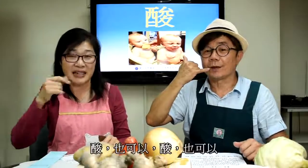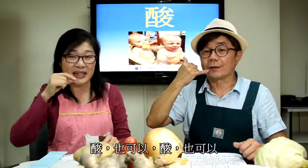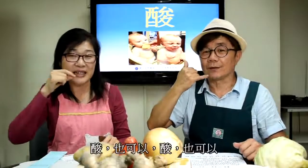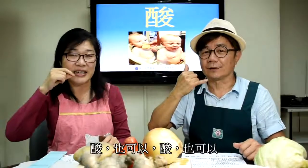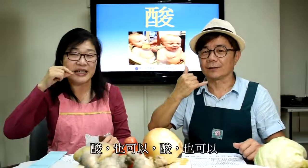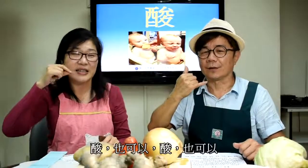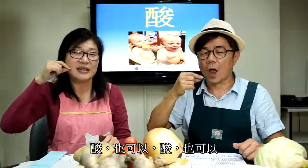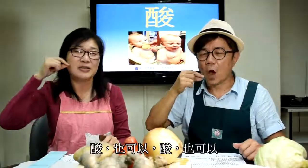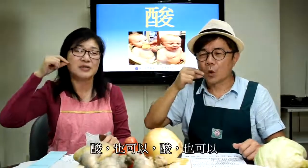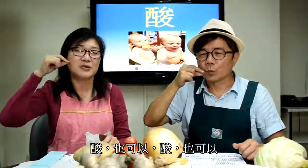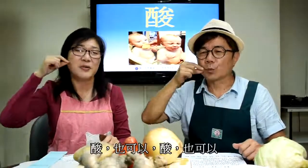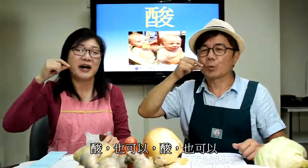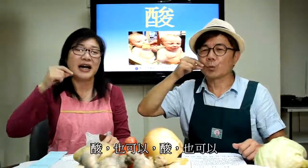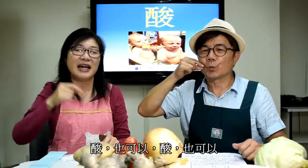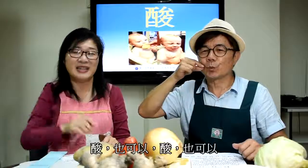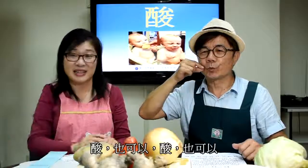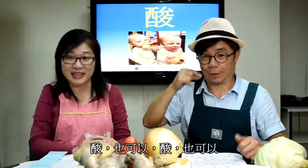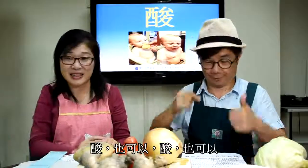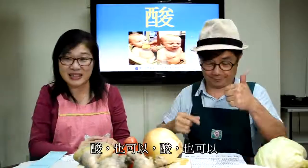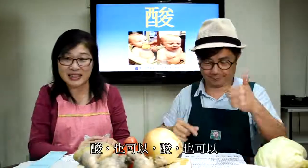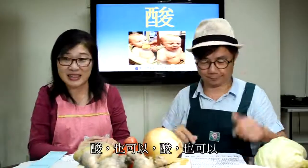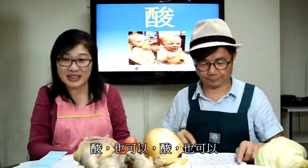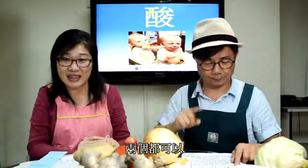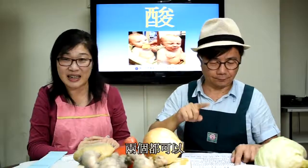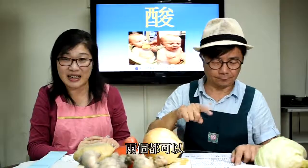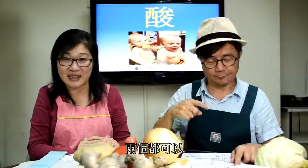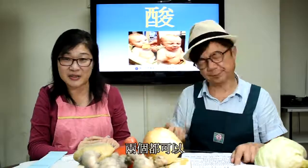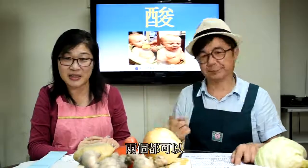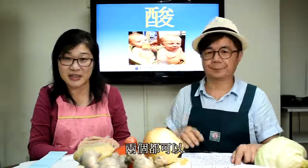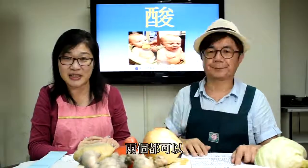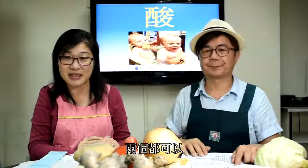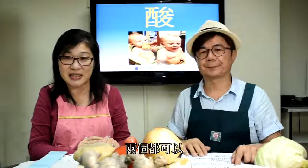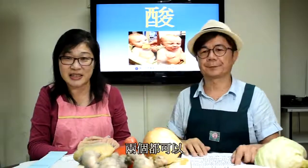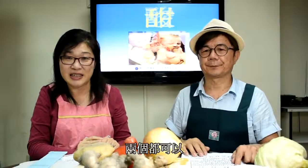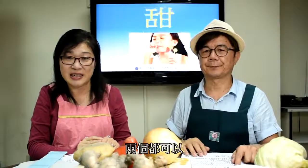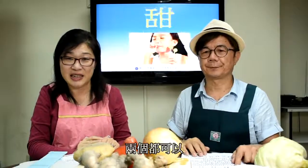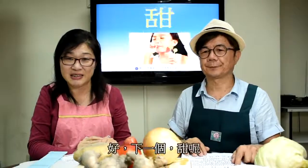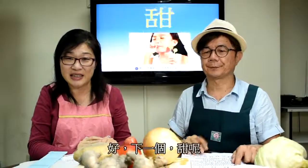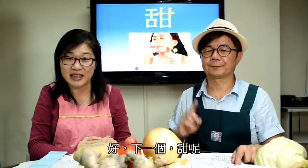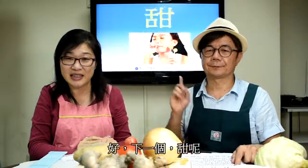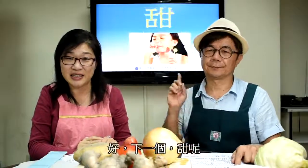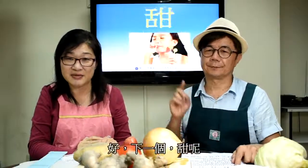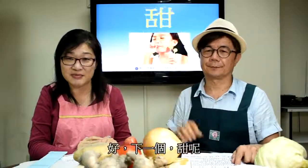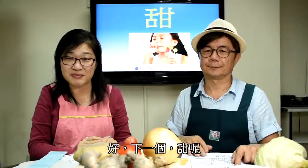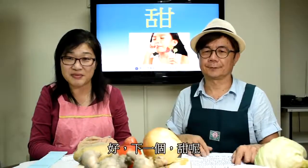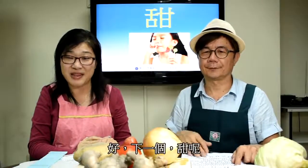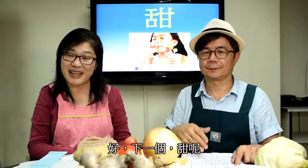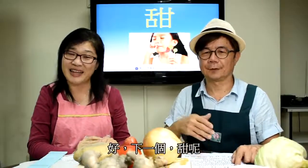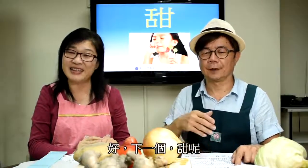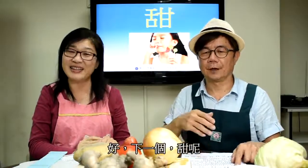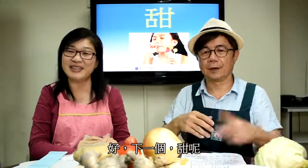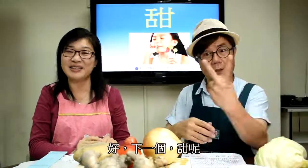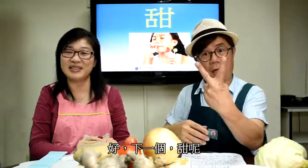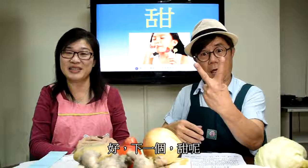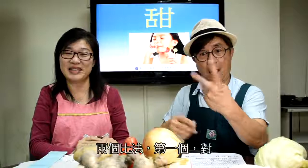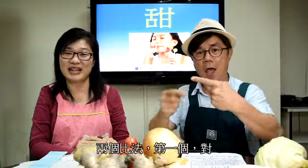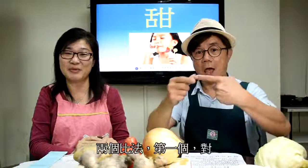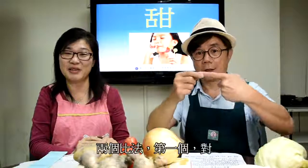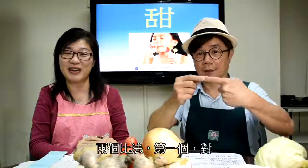以，酸也可以，好，两个都可以。好，下一个甜呢，两个笔法，第